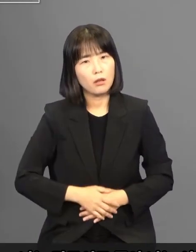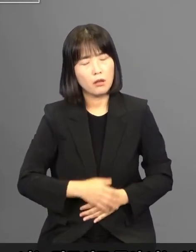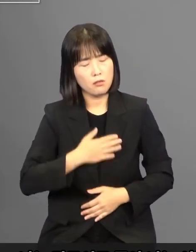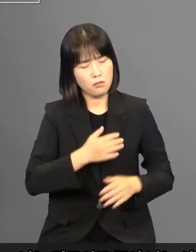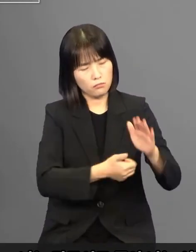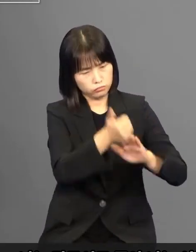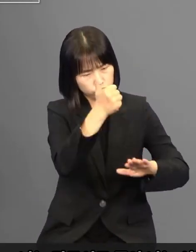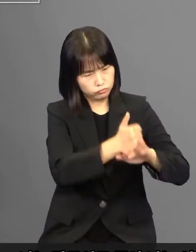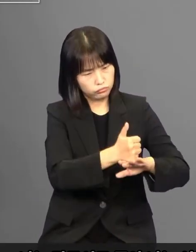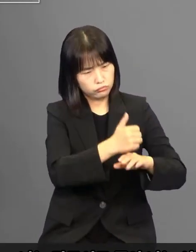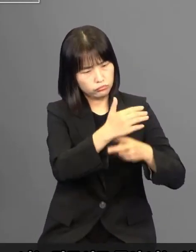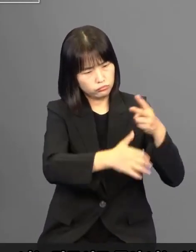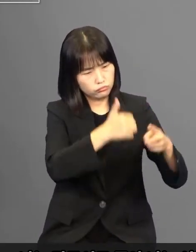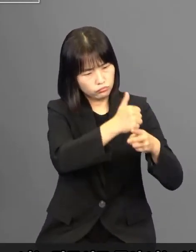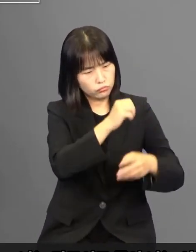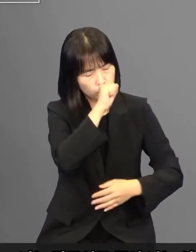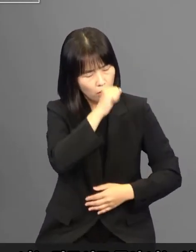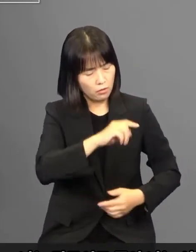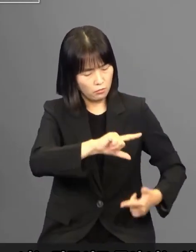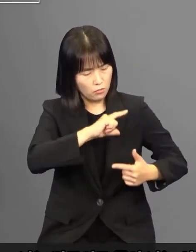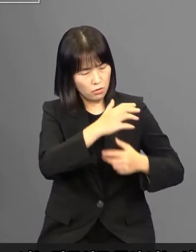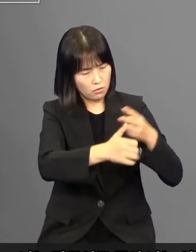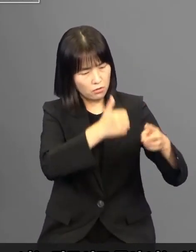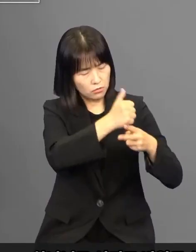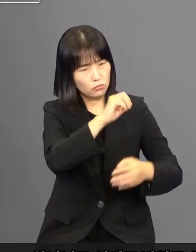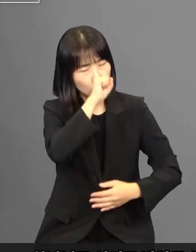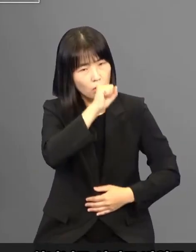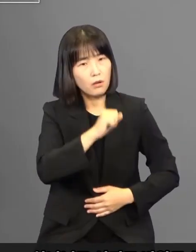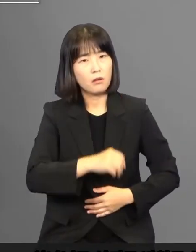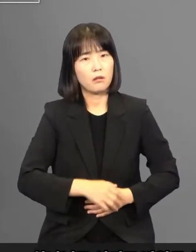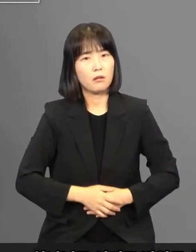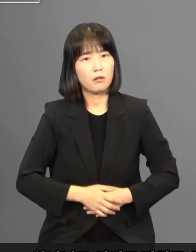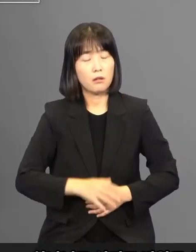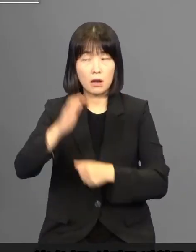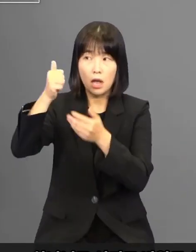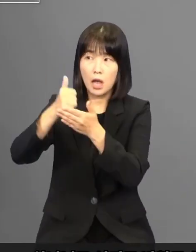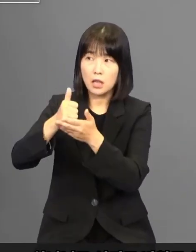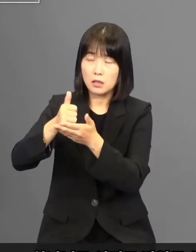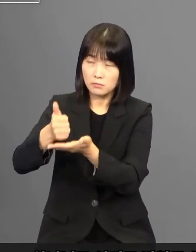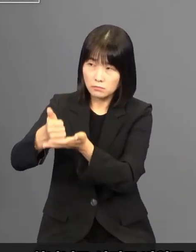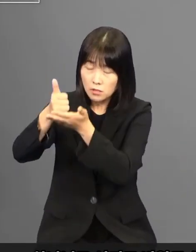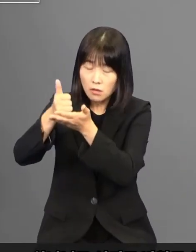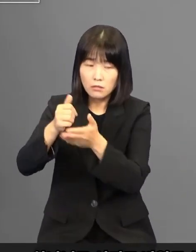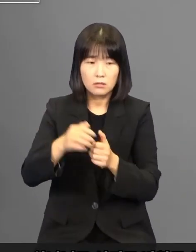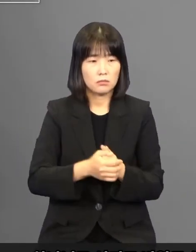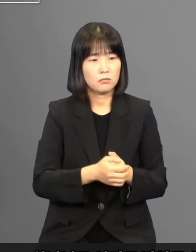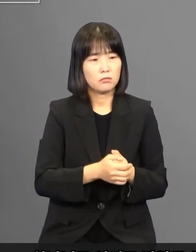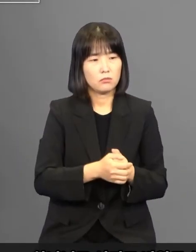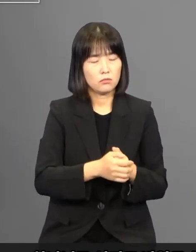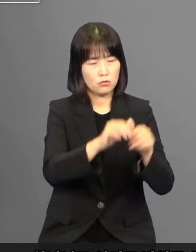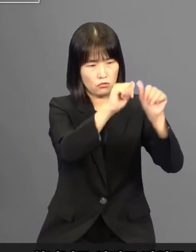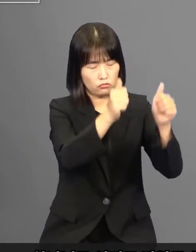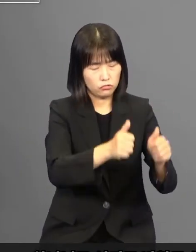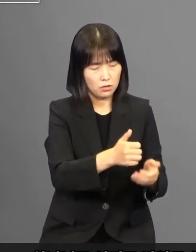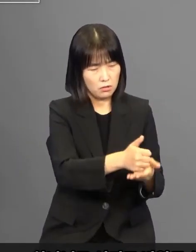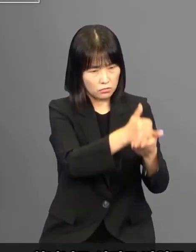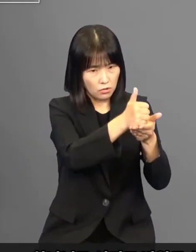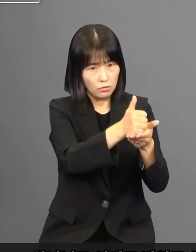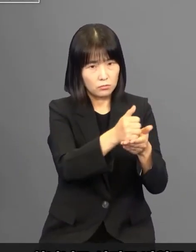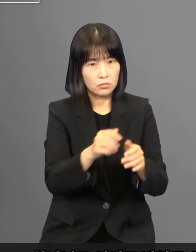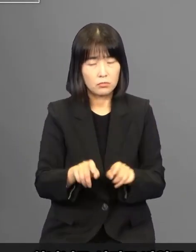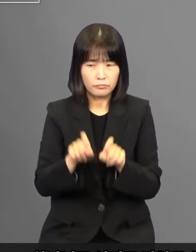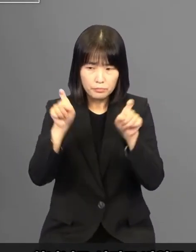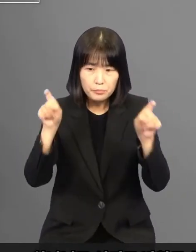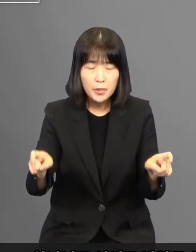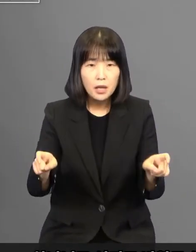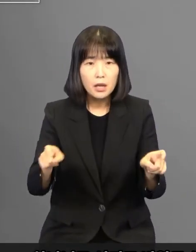성공의 신도 좋아, 나는 명예의 신도 좋아, 하나님도 섬기고 바알도 섬기는 우상 숭배의 죄에